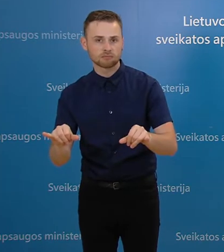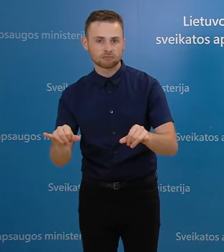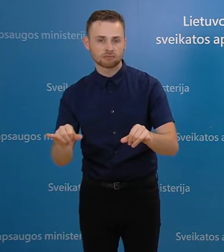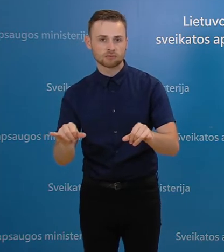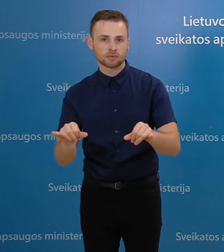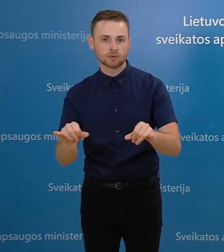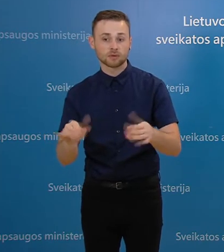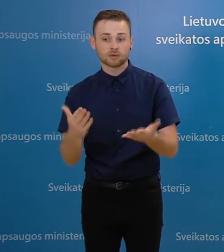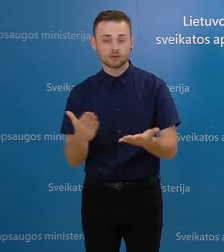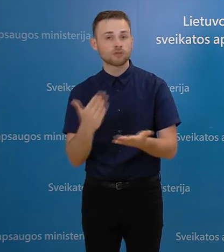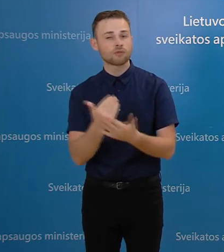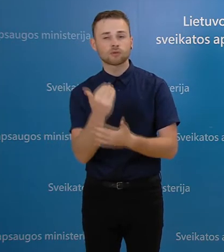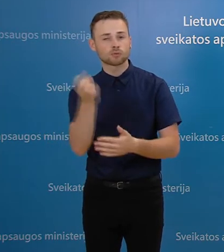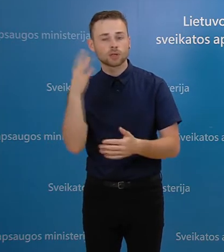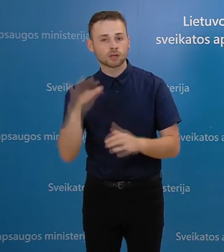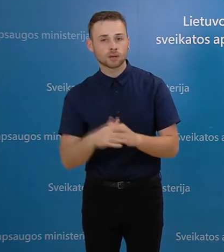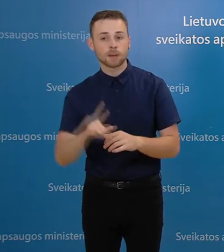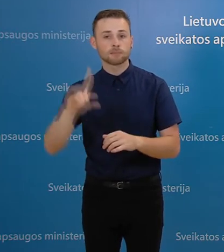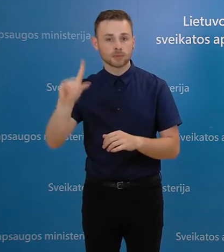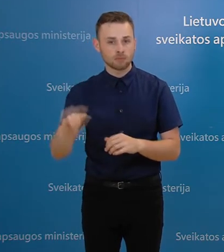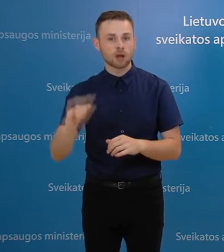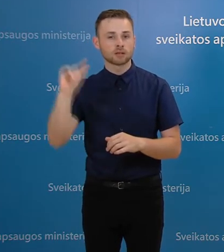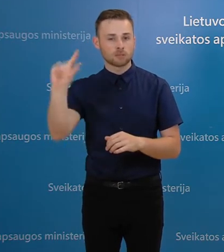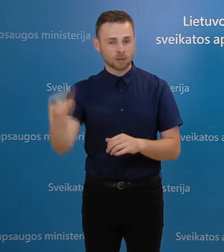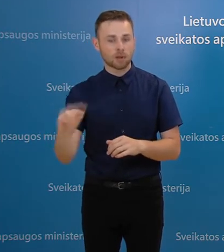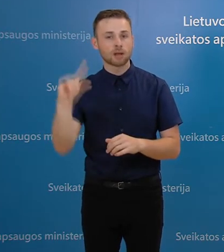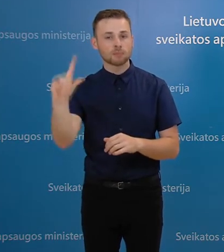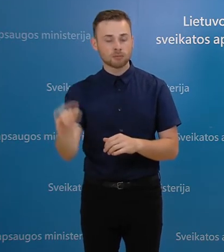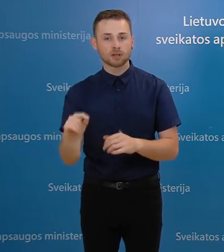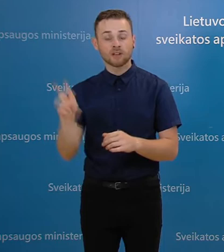kiekvieną pirmadienį tas šalių sąrašas būtų tiesiog